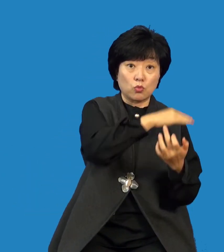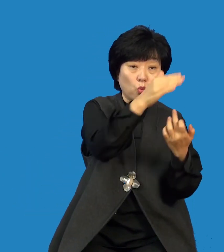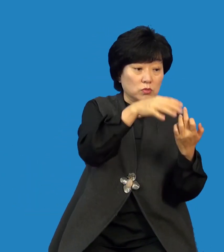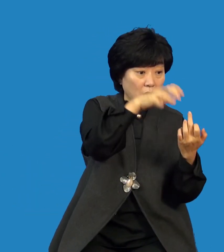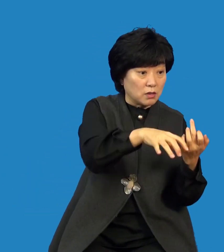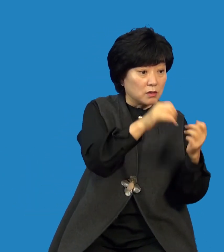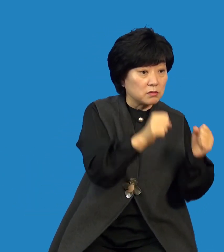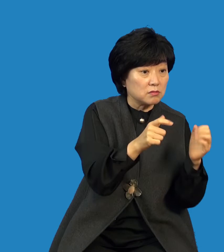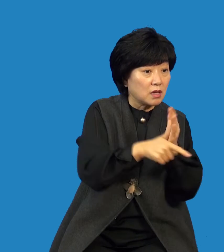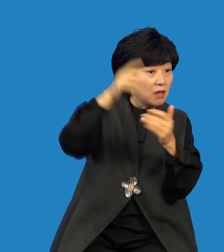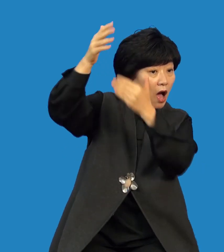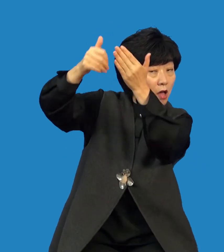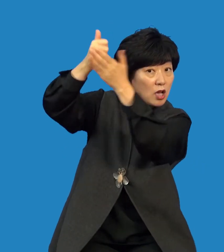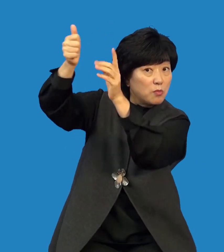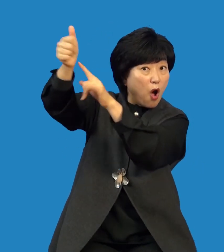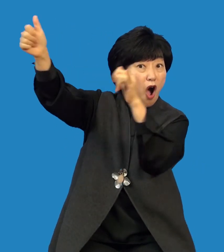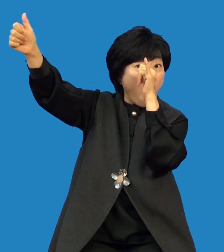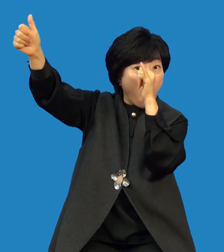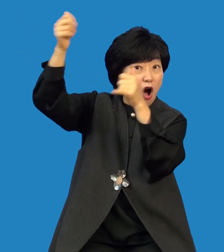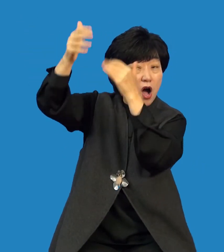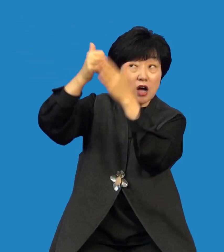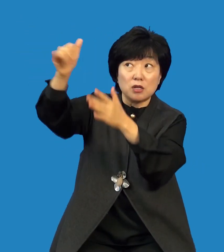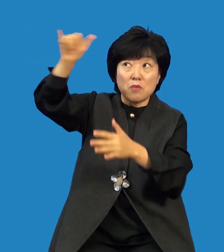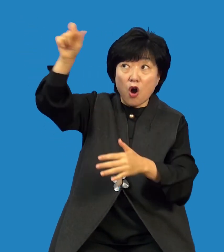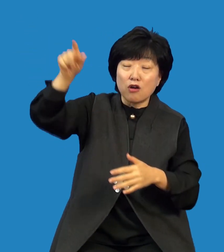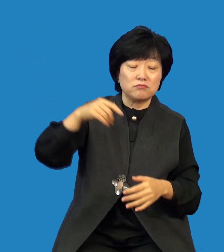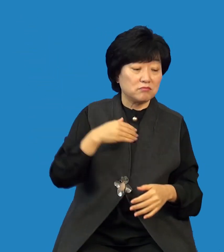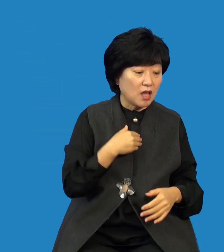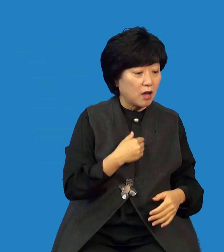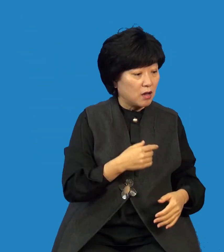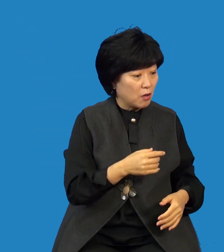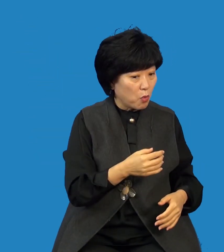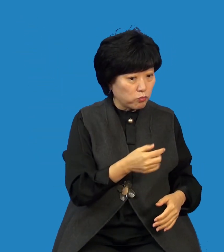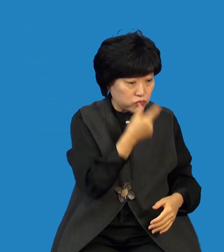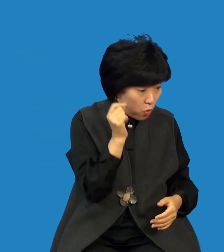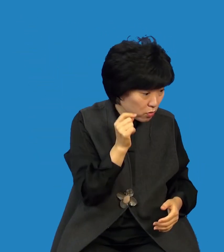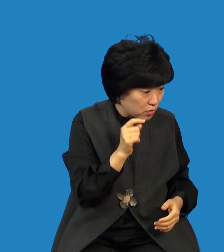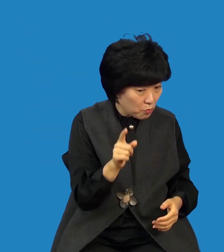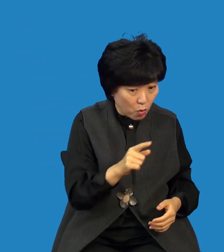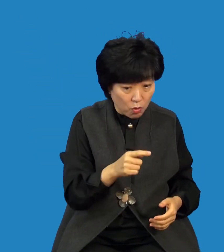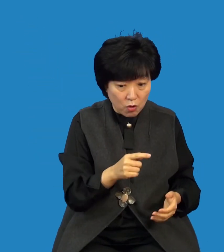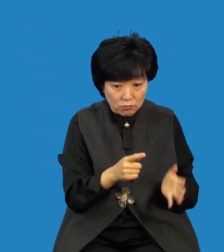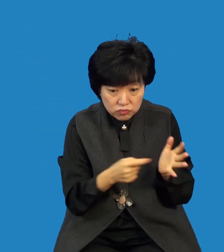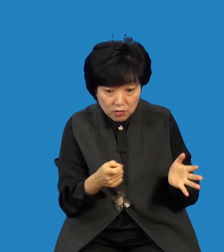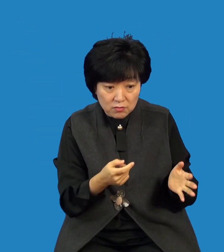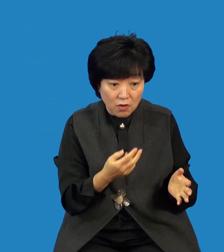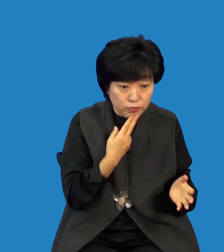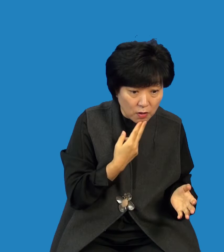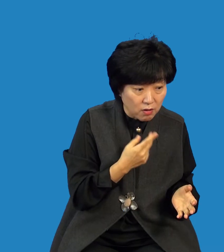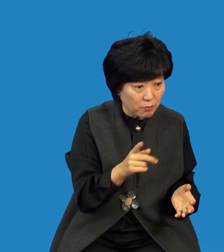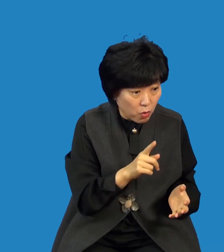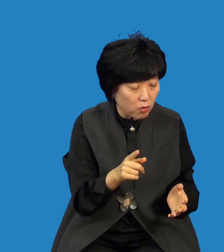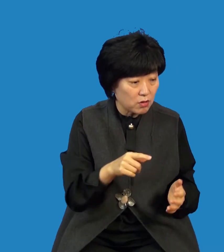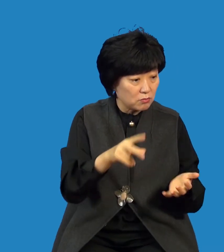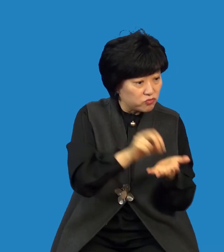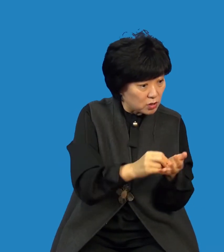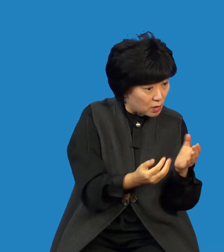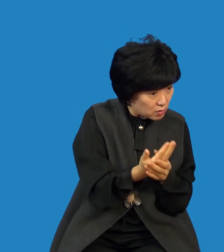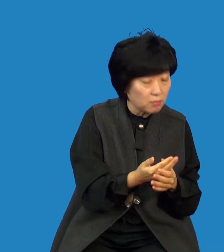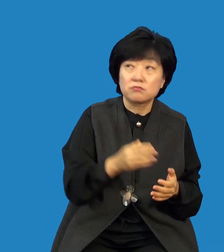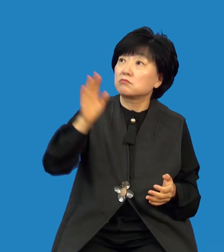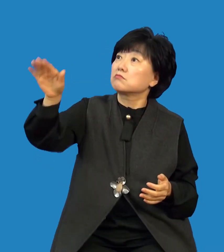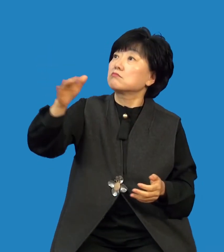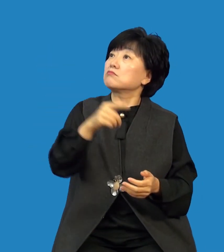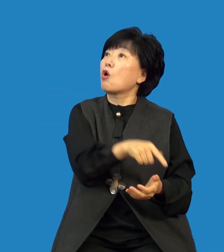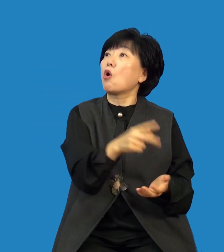입을 게 없는데요, 제가 나를 어렵게 하는데요, 뭐든지 하나님에게 얘기하면 그것을 완벽하게 하실 수 있는 분이 함께 계셨기